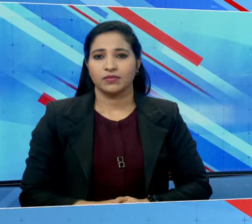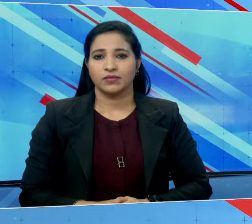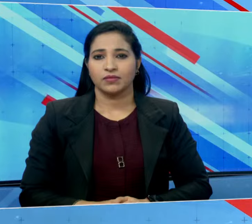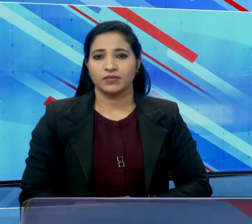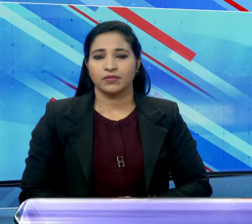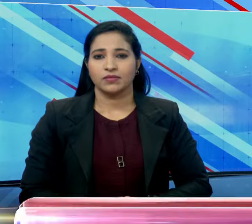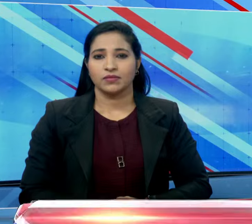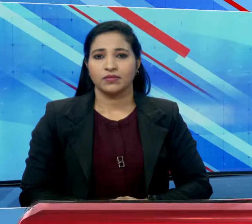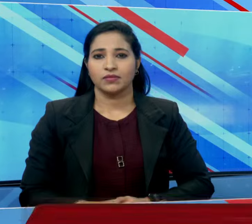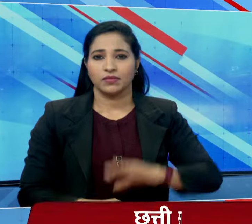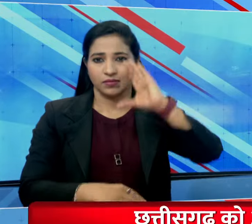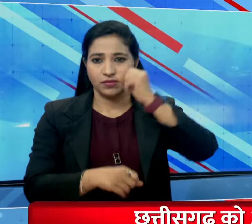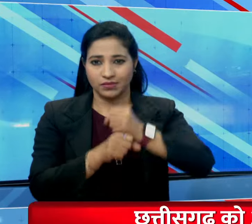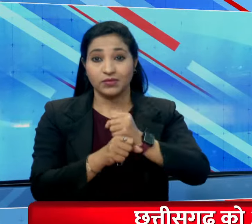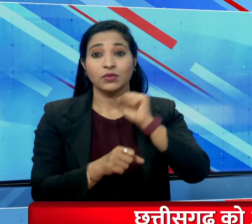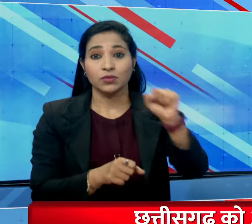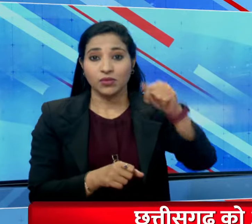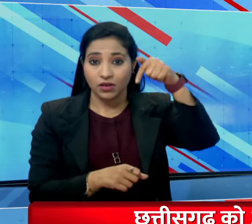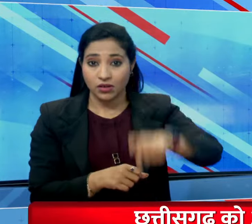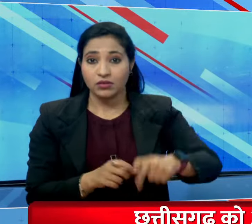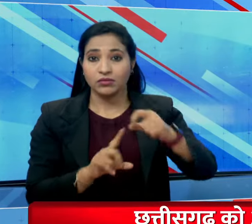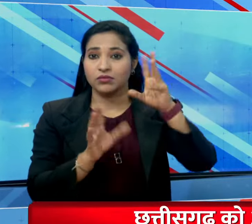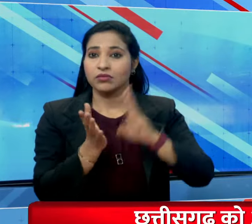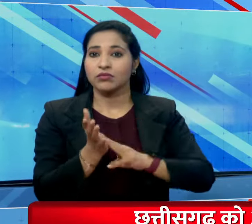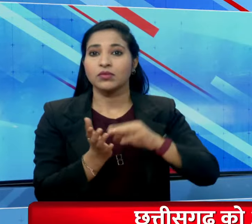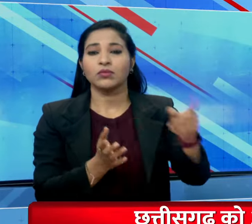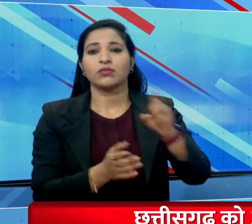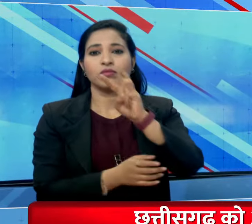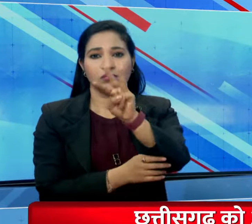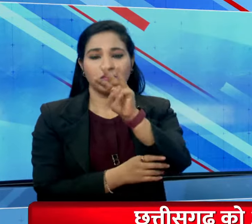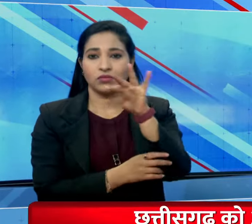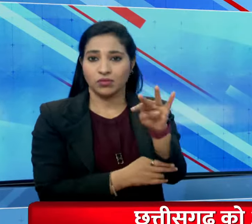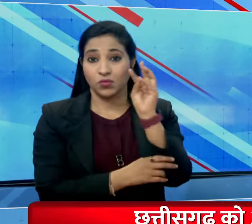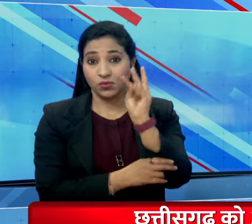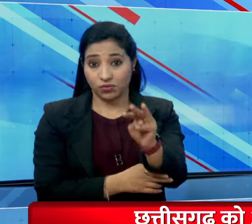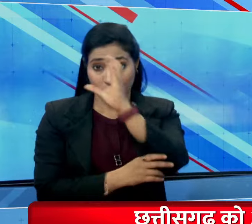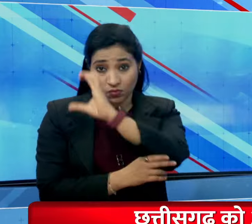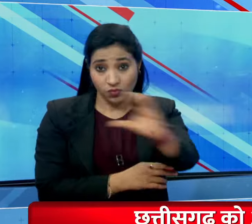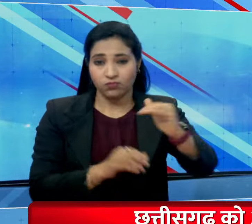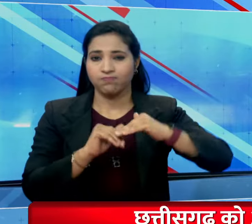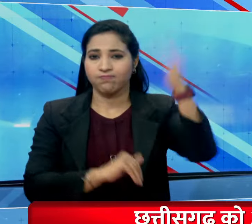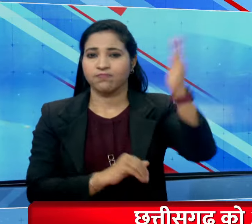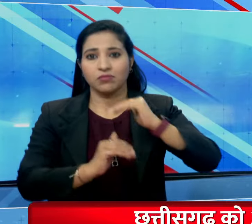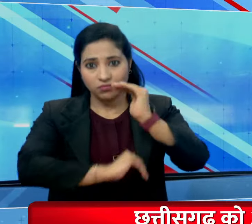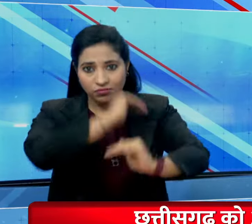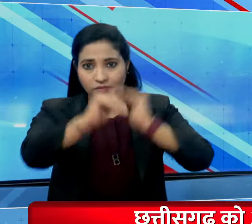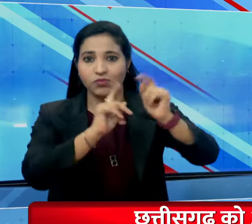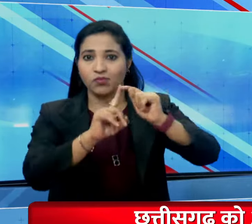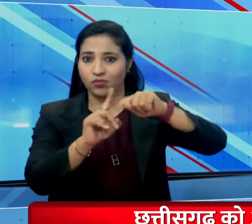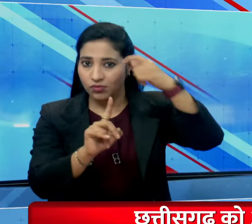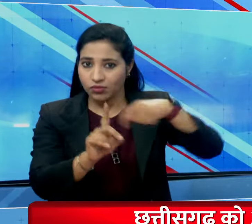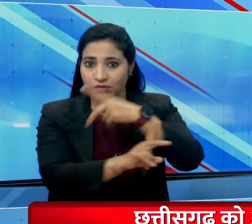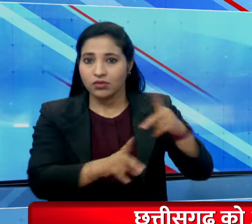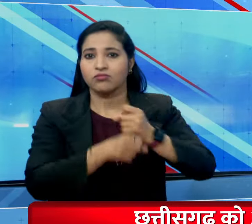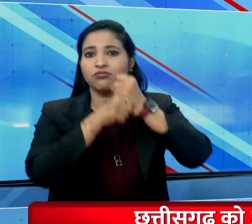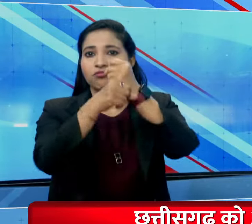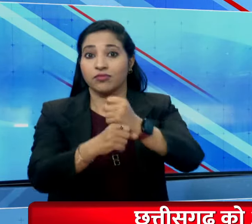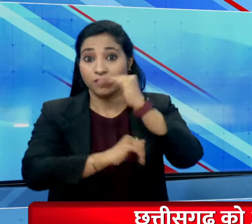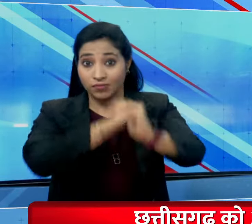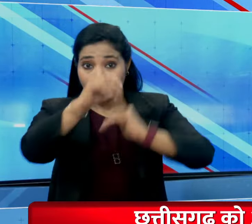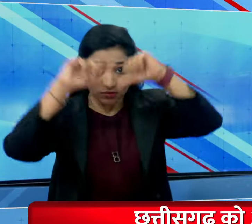अधिसूचना छत्तीसगढ़ को आज पीएम ने दी 34000 करोड़ रुपए से अधिक डेवलपमेंट प्रोजेक्ट की सौगात विकसित